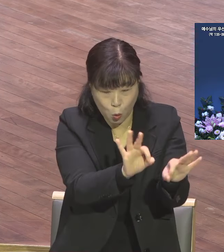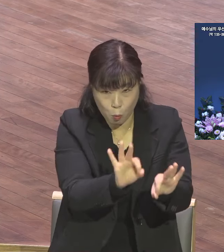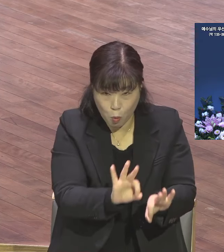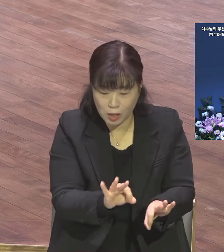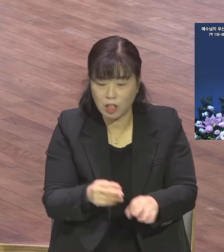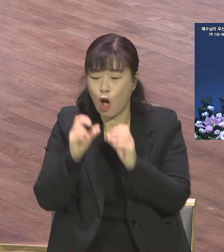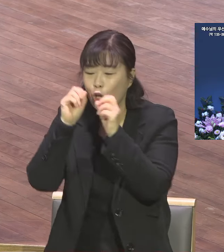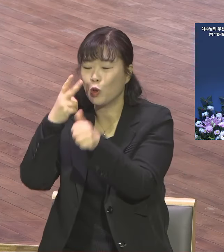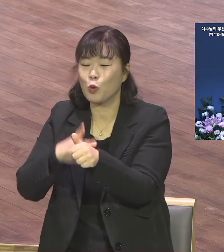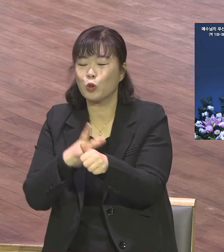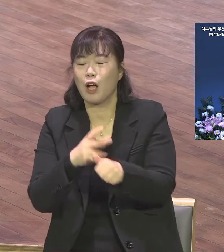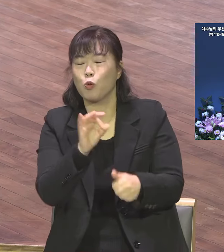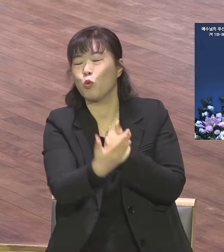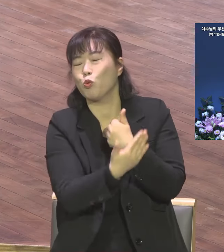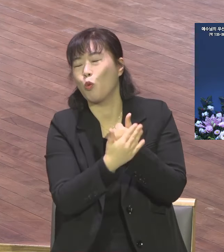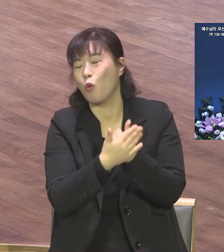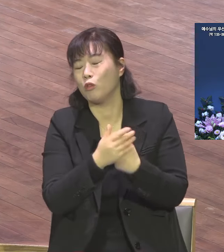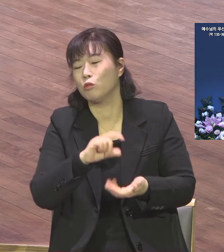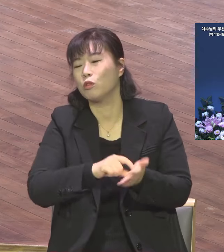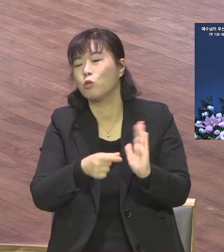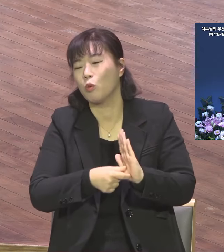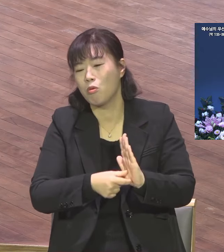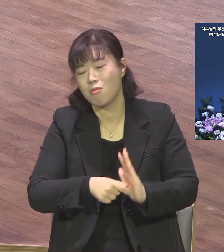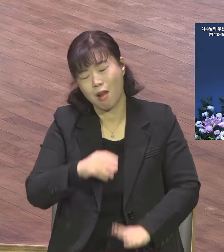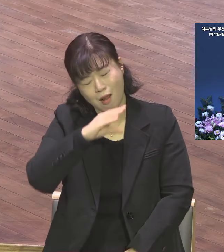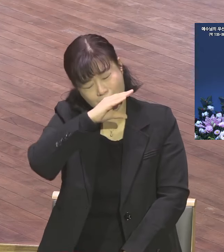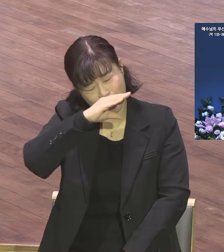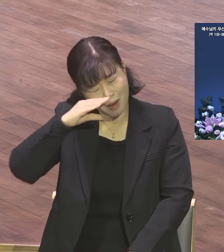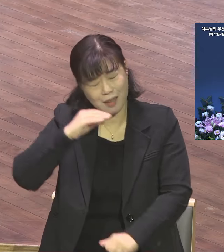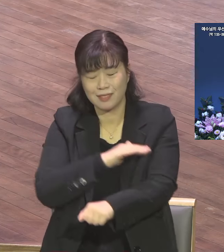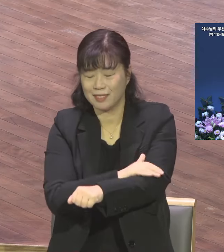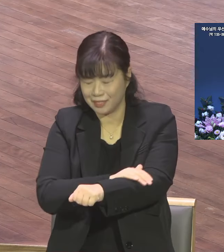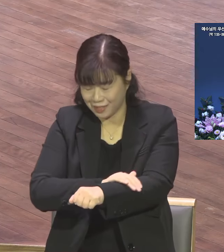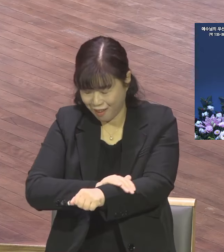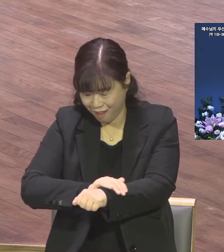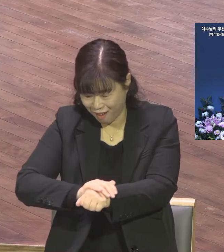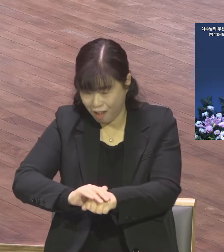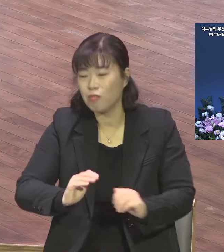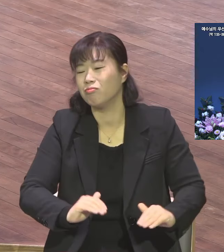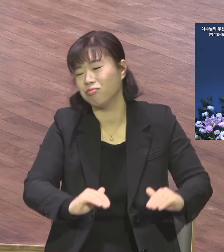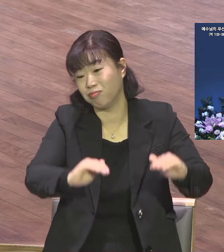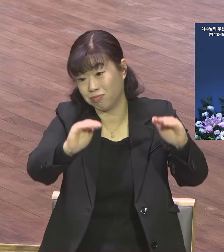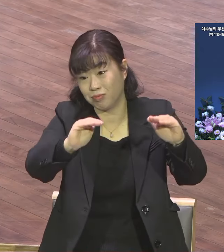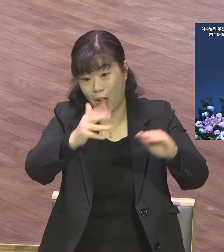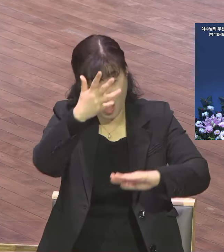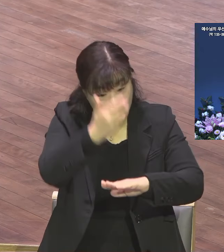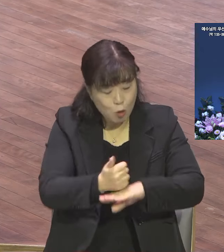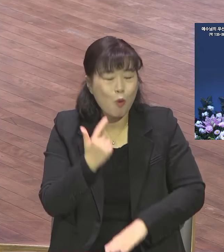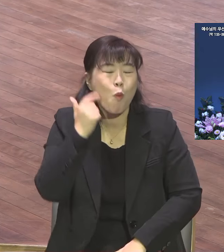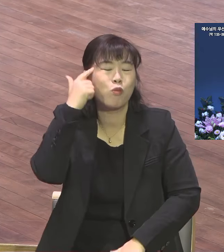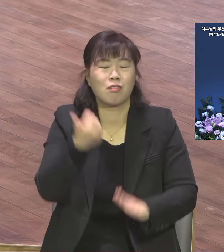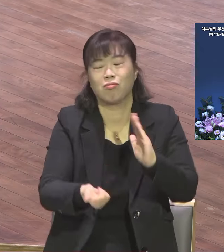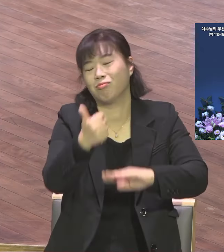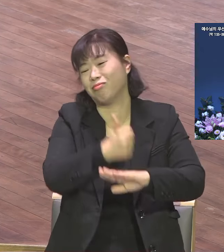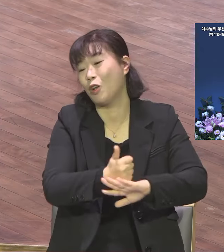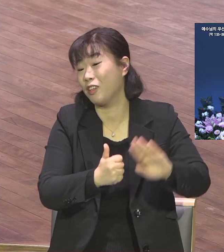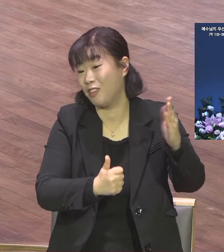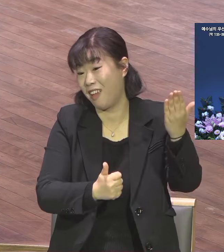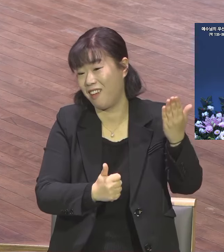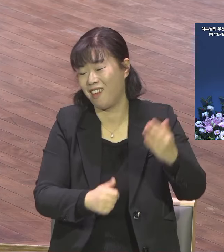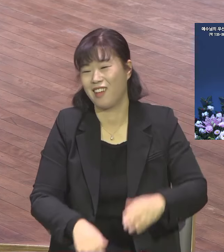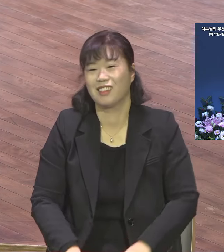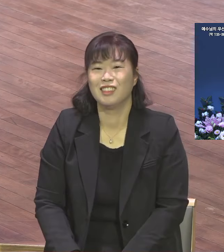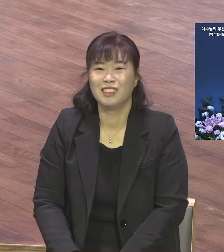거기 진짜 복음 가진 제자는 그랬습니다. 1호 제자가 인사를 하더라니까 원주민은 표관합니다.